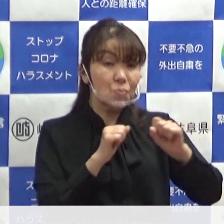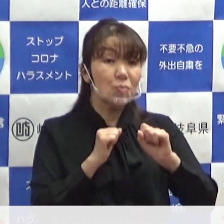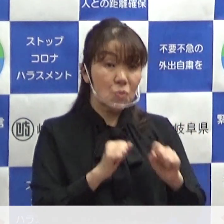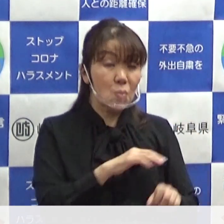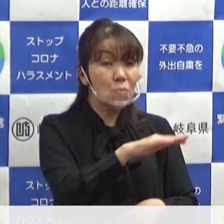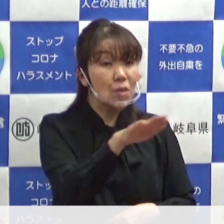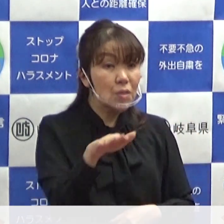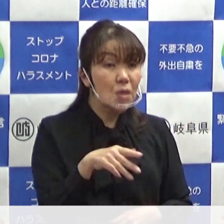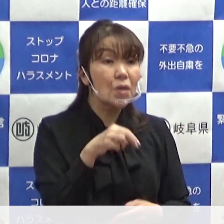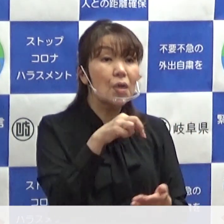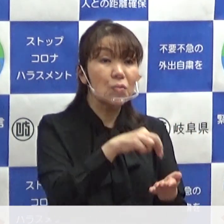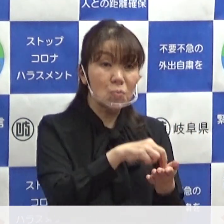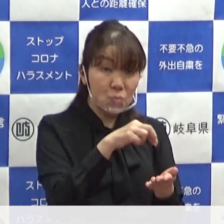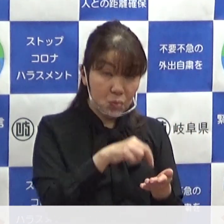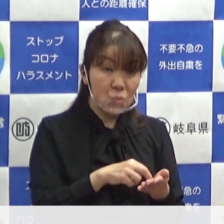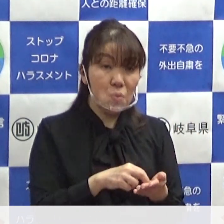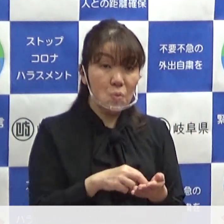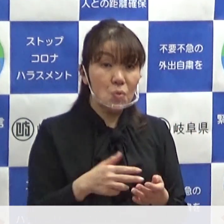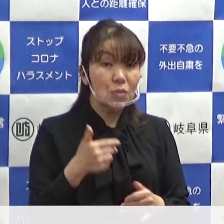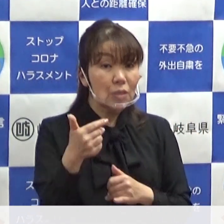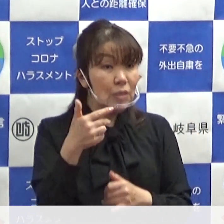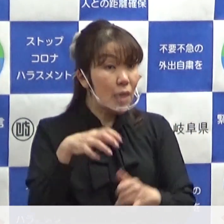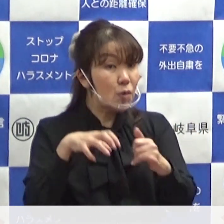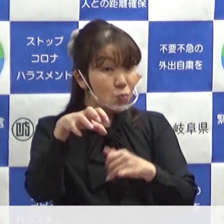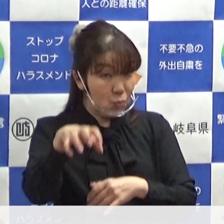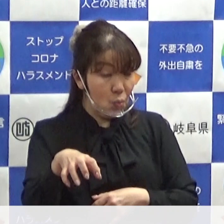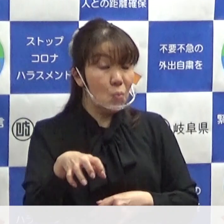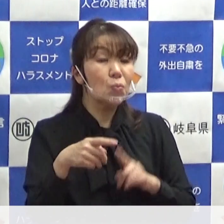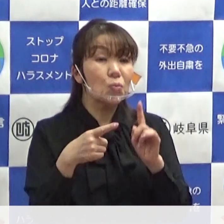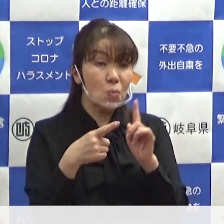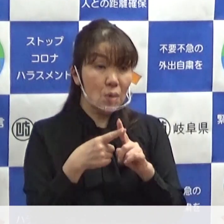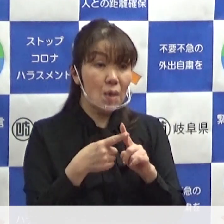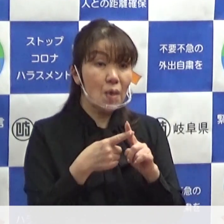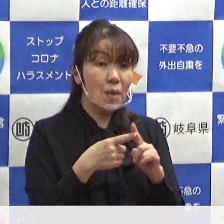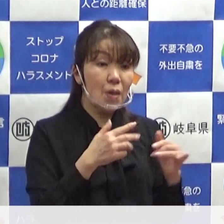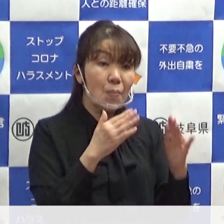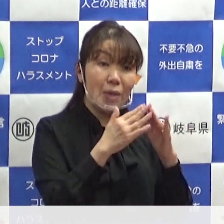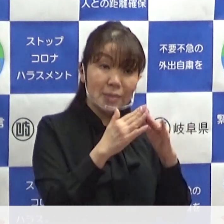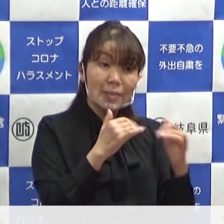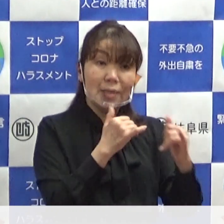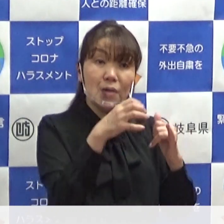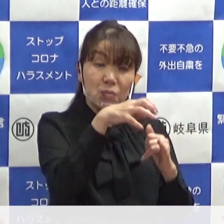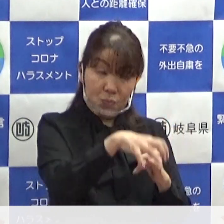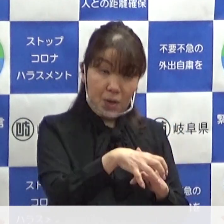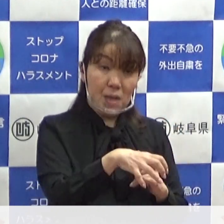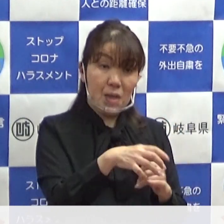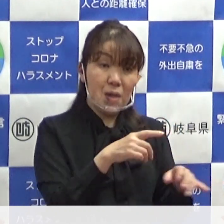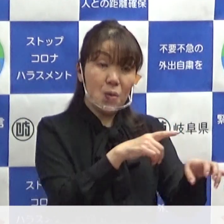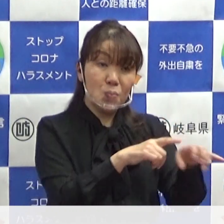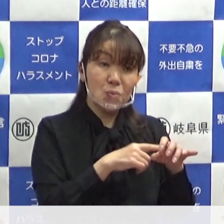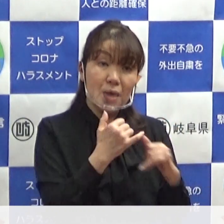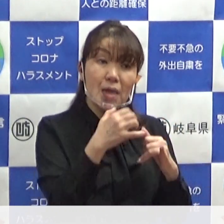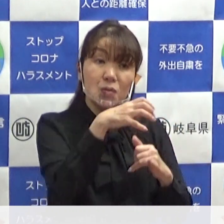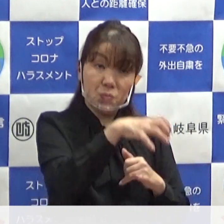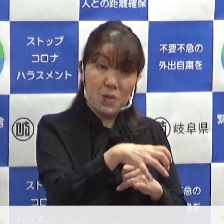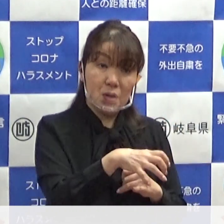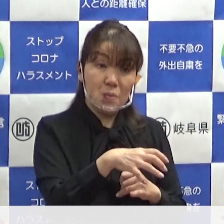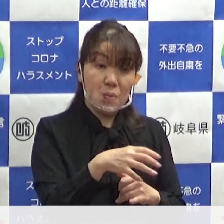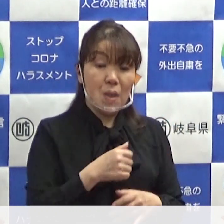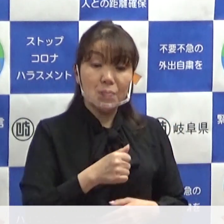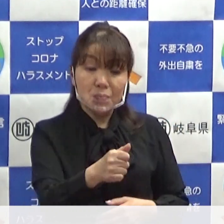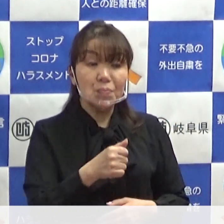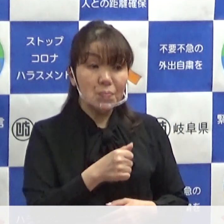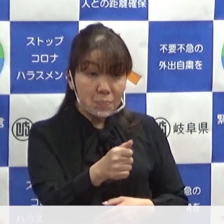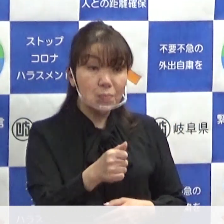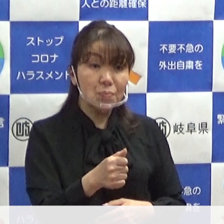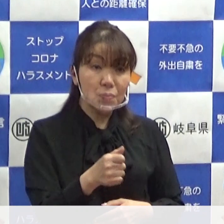皆さんからすると市役所とか町役場村役場というのは自分たちもこう比較的出入りする機会が多い